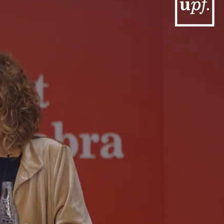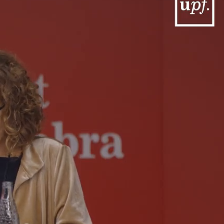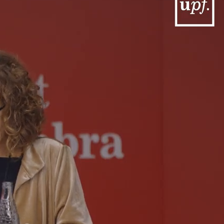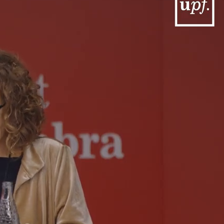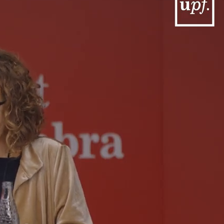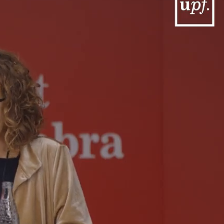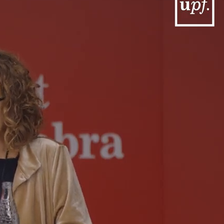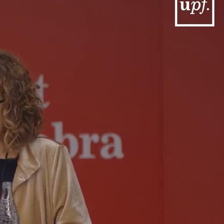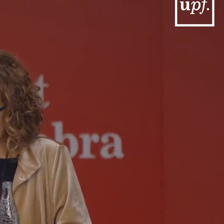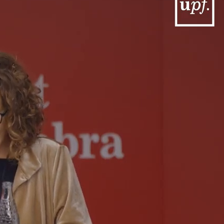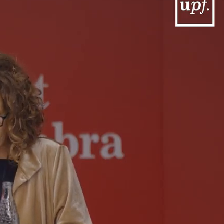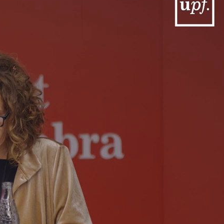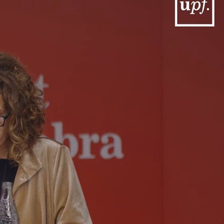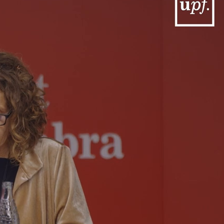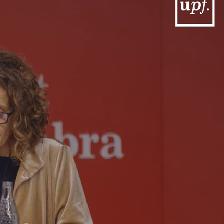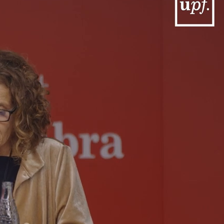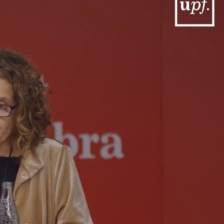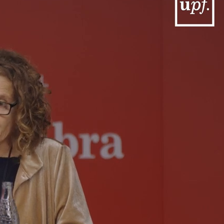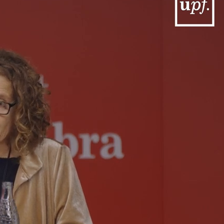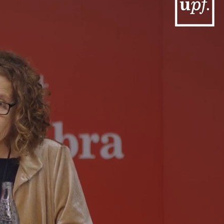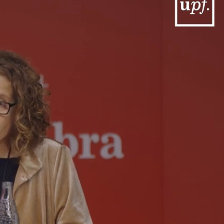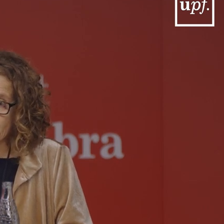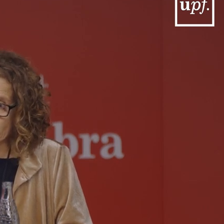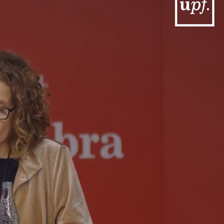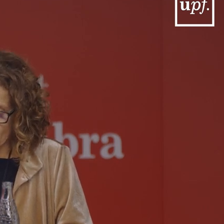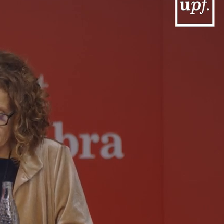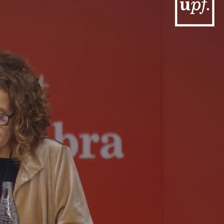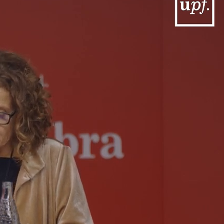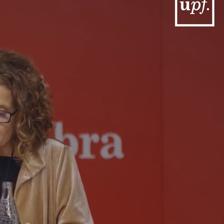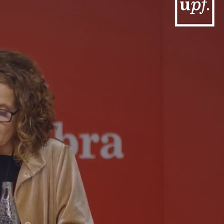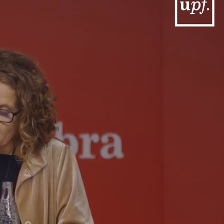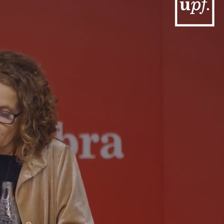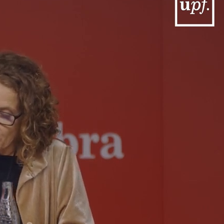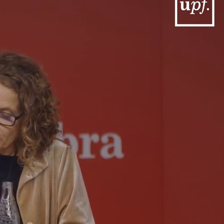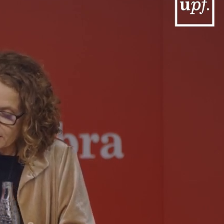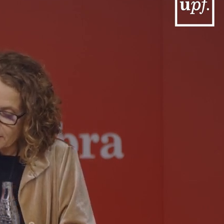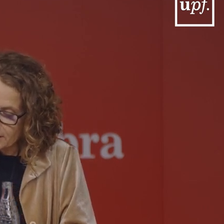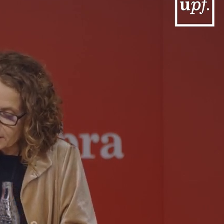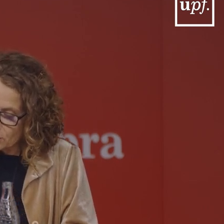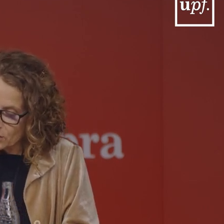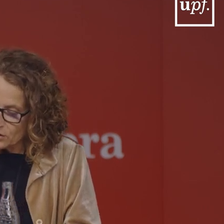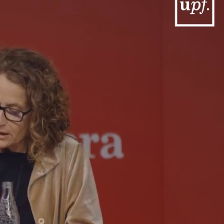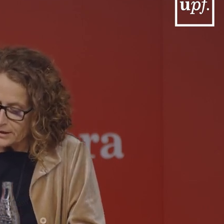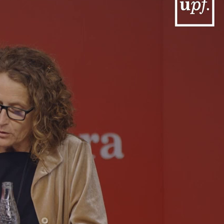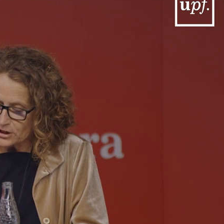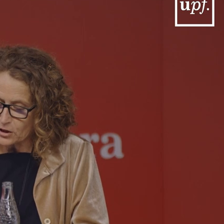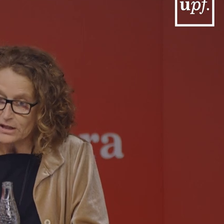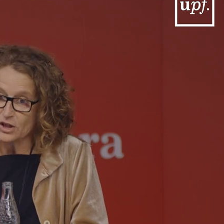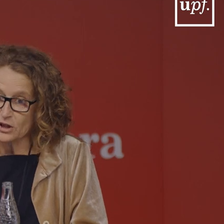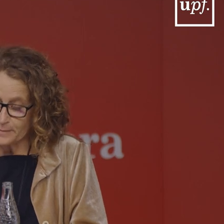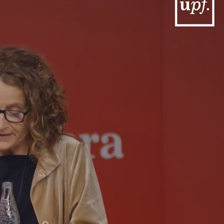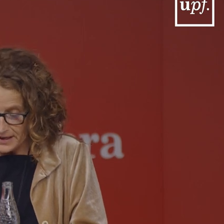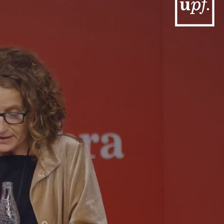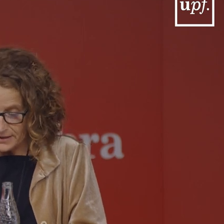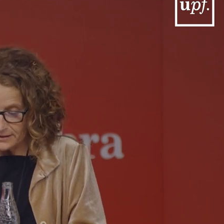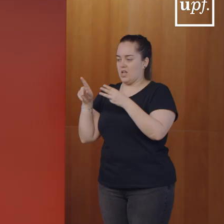encetem? Jo crec que essencialment són quatre. El primer, les persones. Promoure l'estabilització i la renovació de les